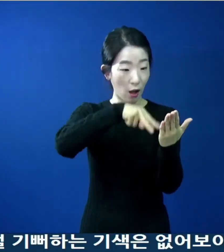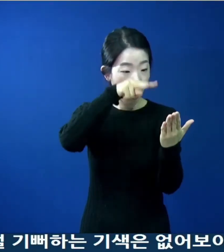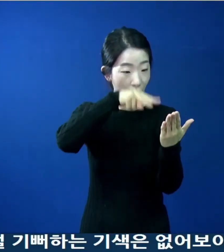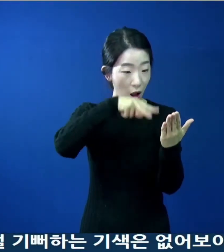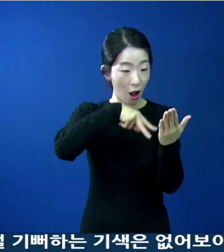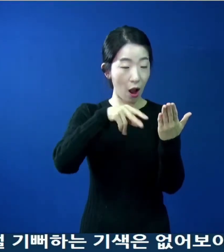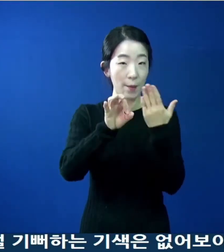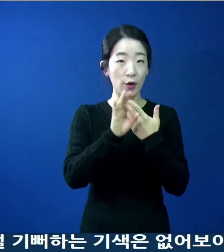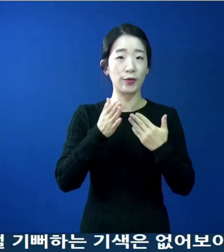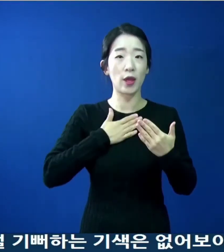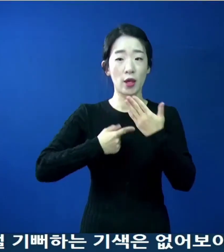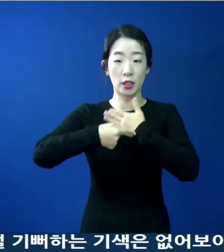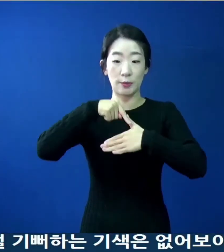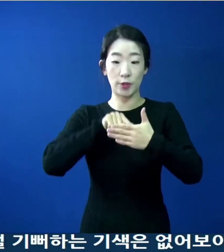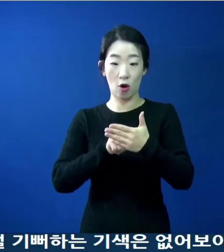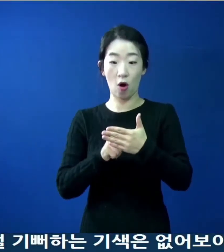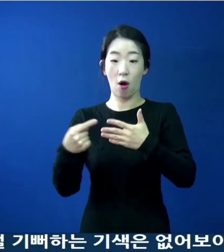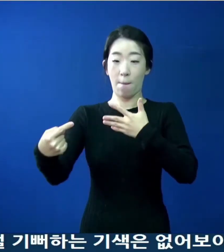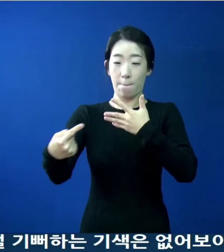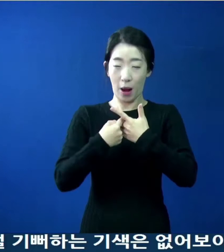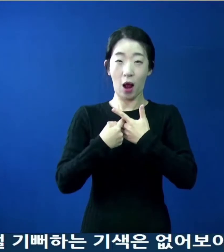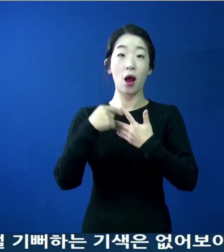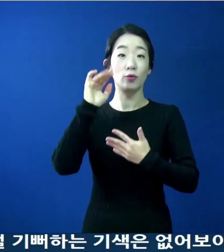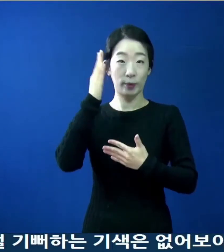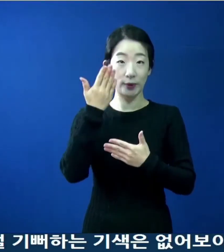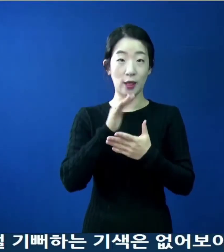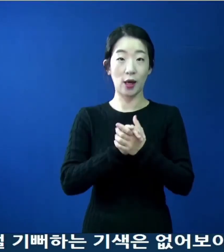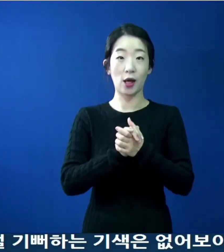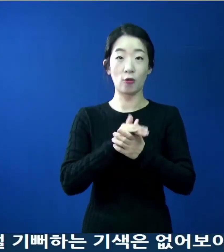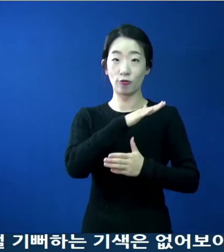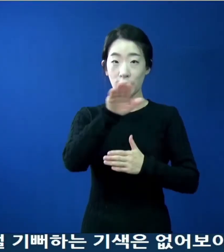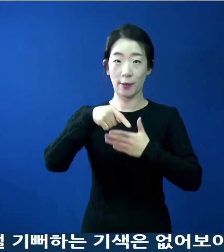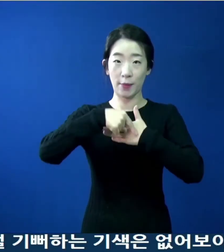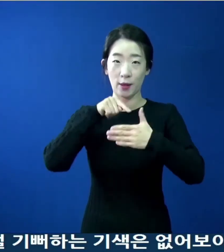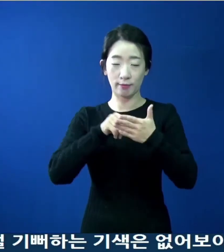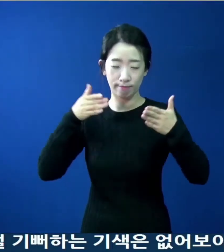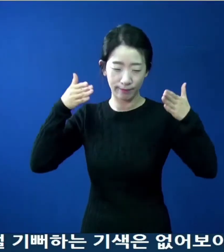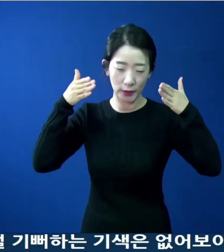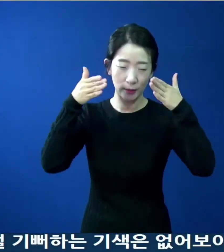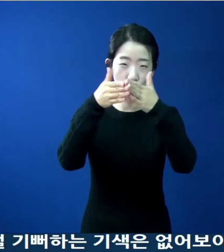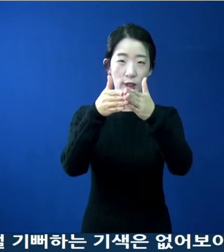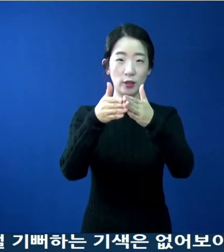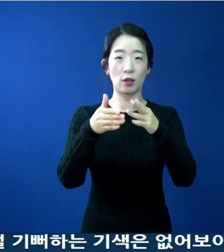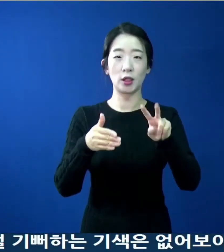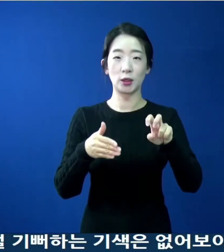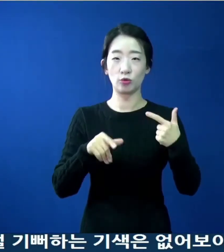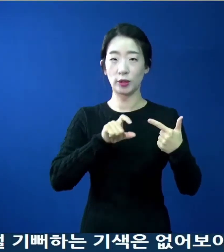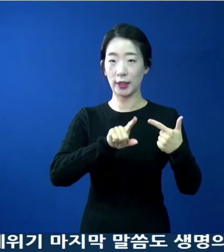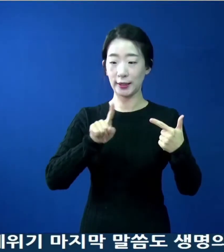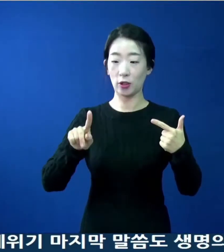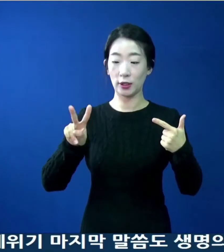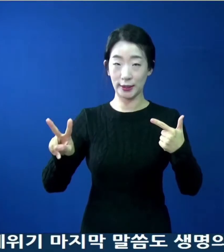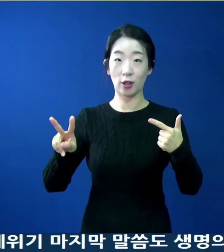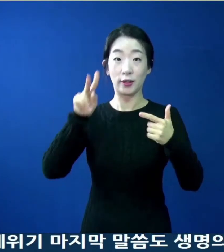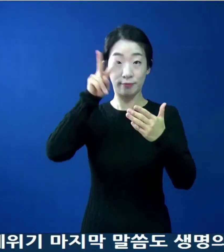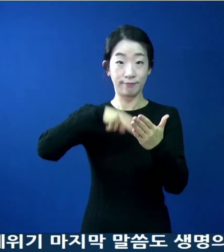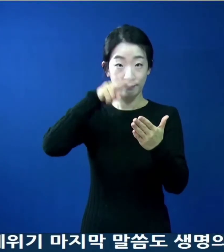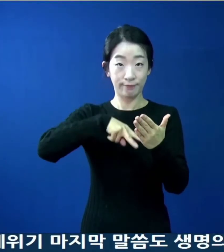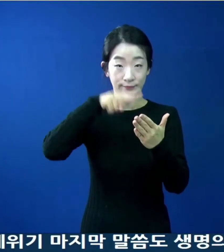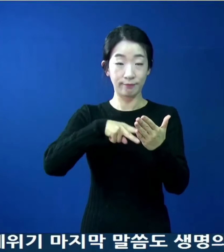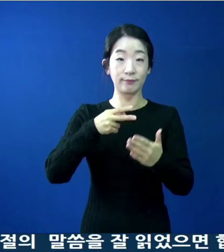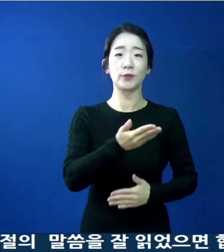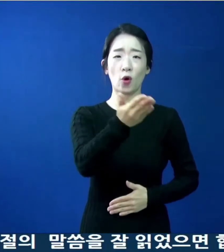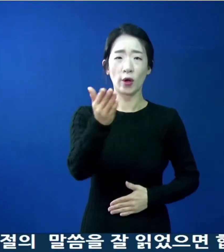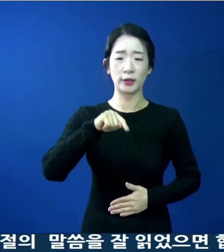내 심령으로 들어오는 줄로 믿으시기 바랍니다. 우리의 마음을 집중해서 1절과 2절 말씀 읽습니다. 너희는